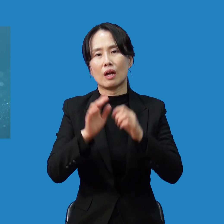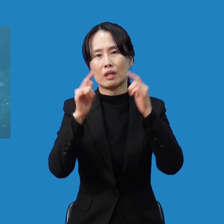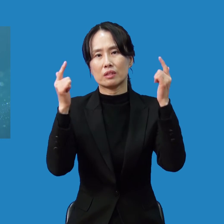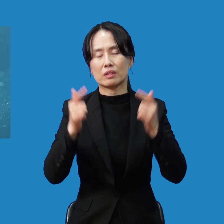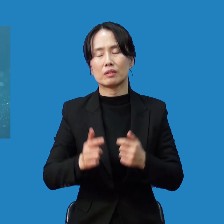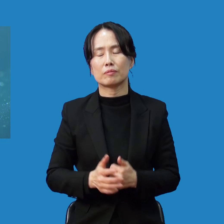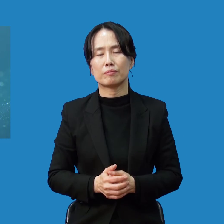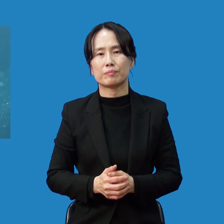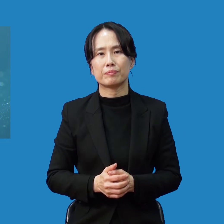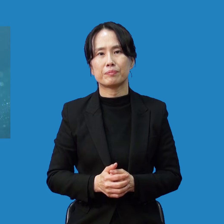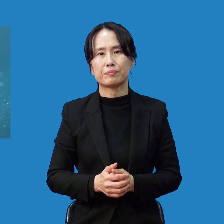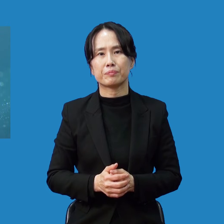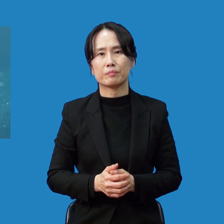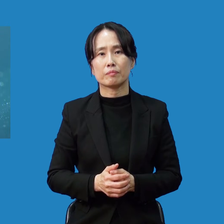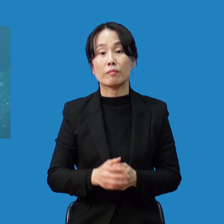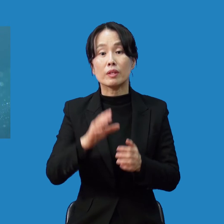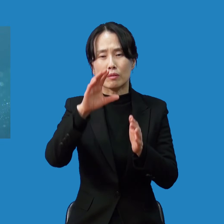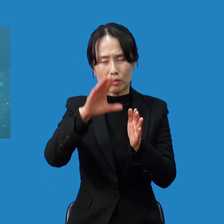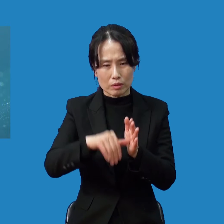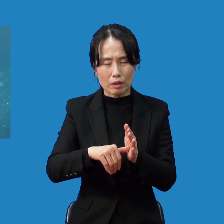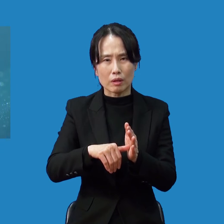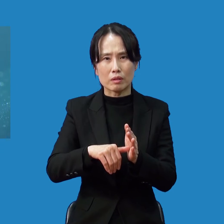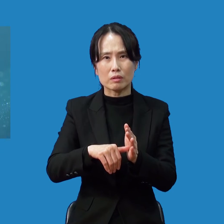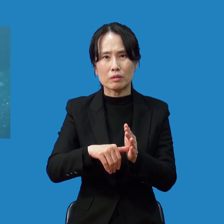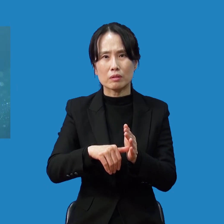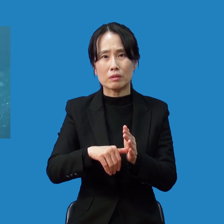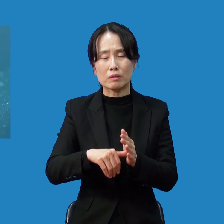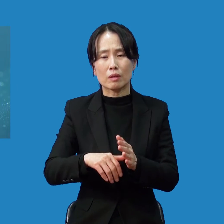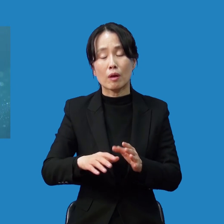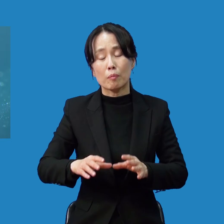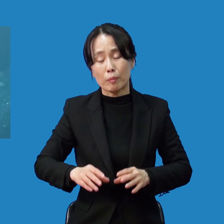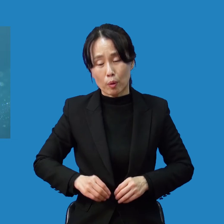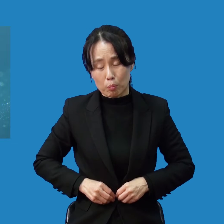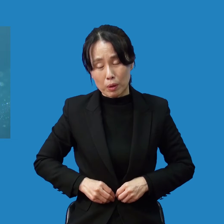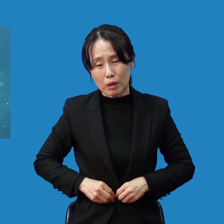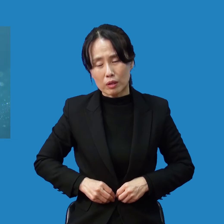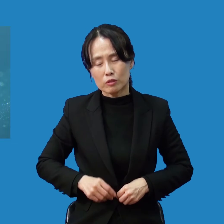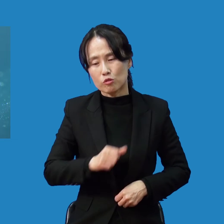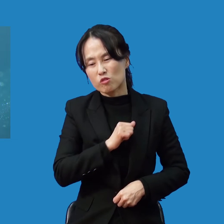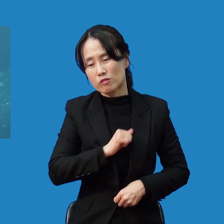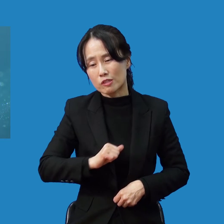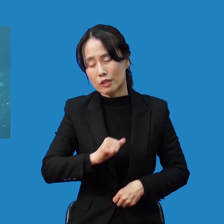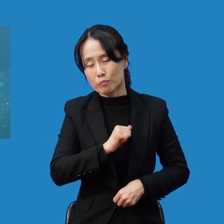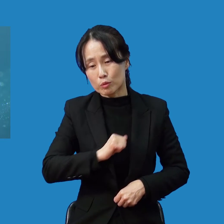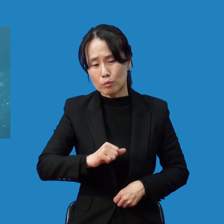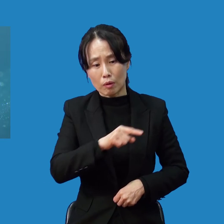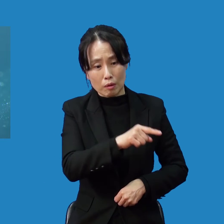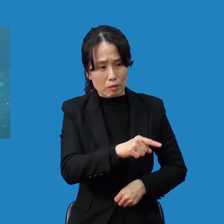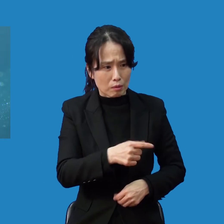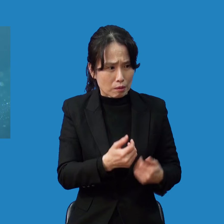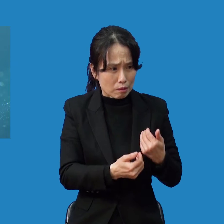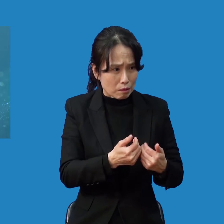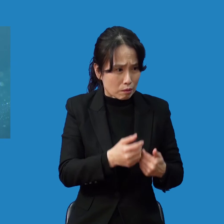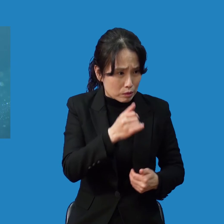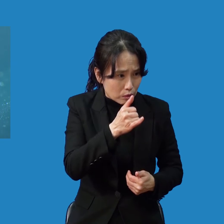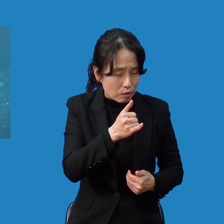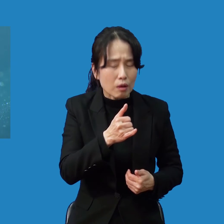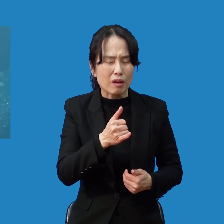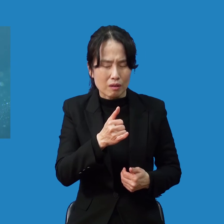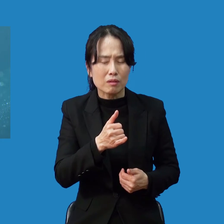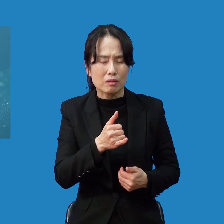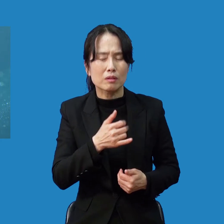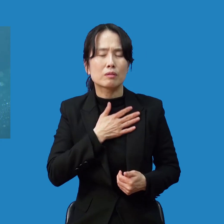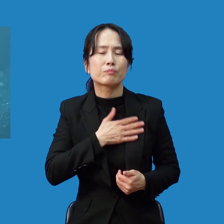그럴 때는 하루 종일 배를 곪는 한이 있어도 그런 식당에 들어가면 안 됩니다. 나 혼자라면 얼마든지 들어갈